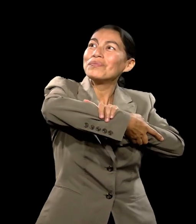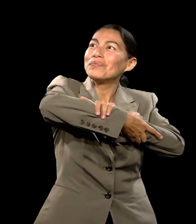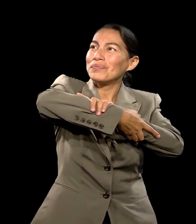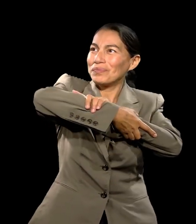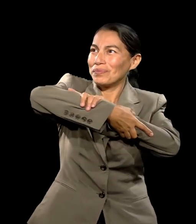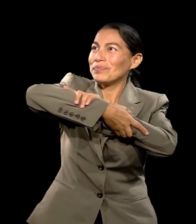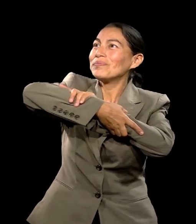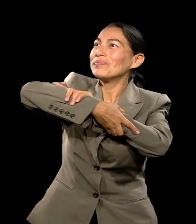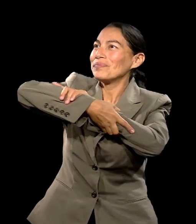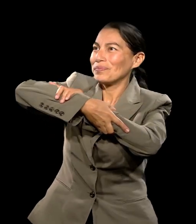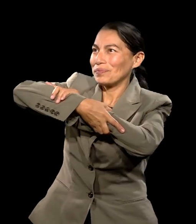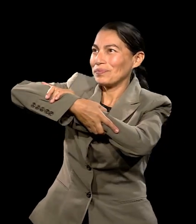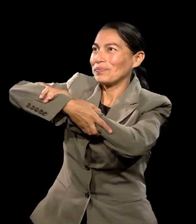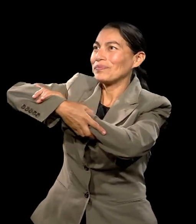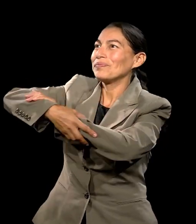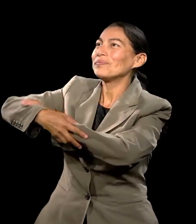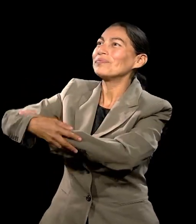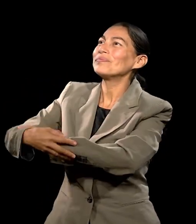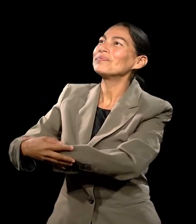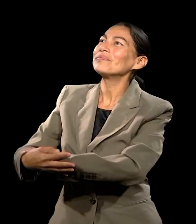dejes caer.